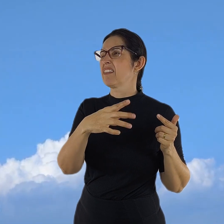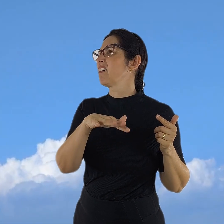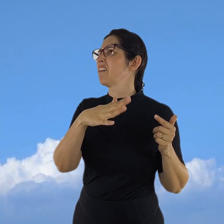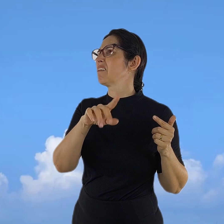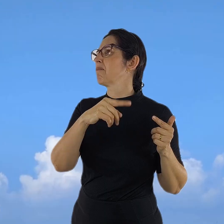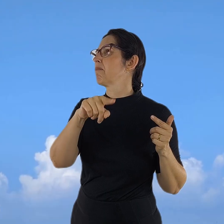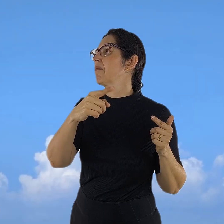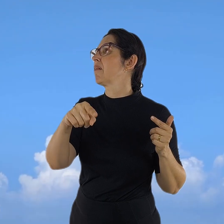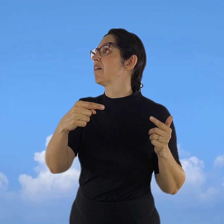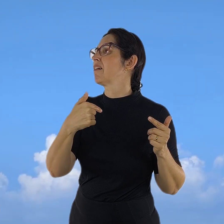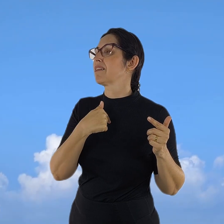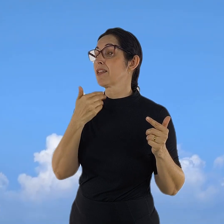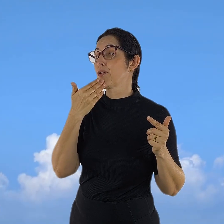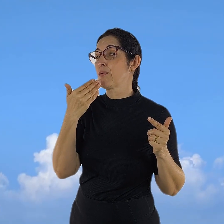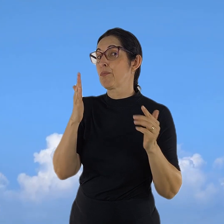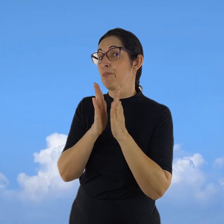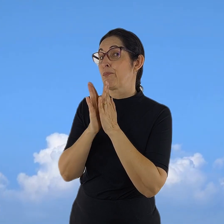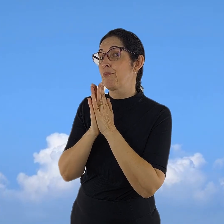o controle.